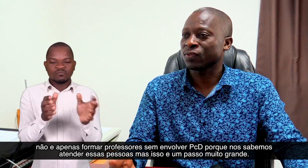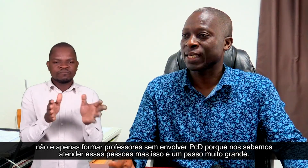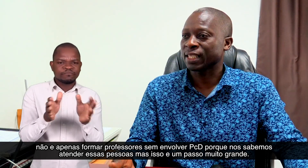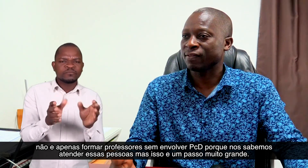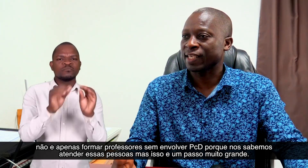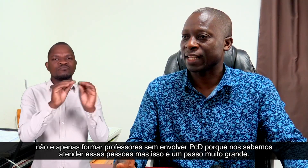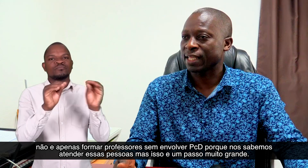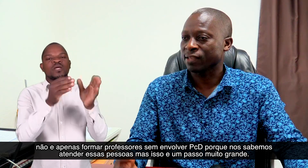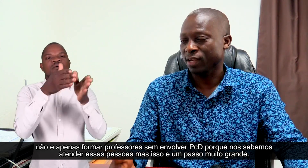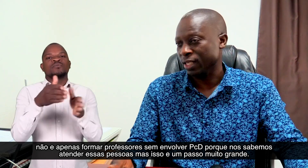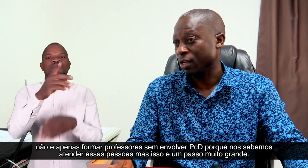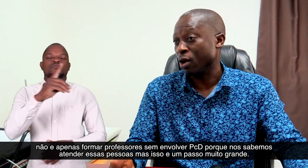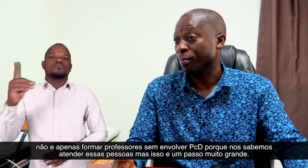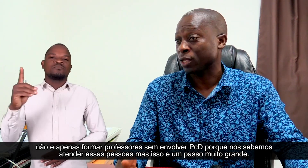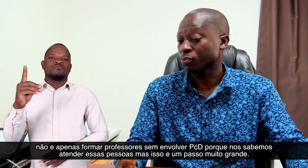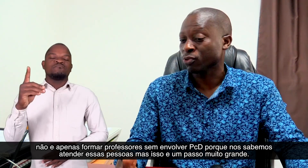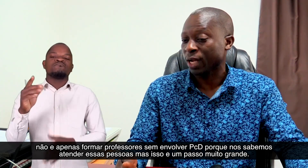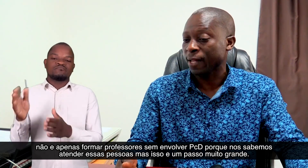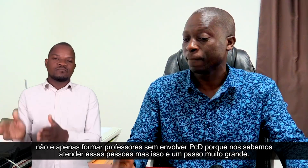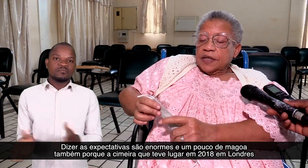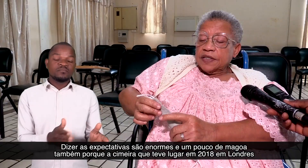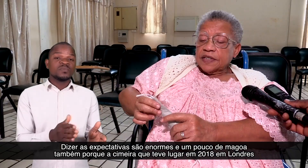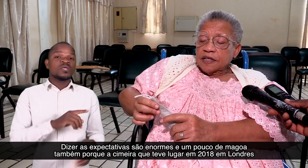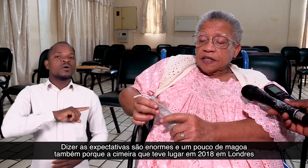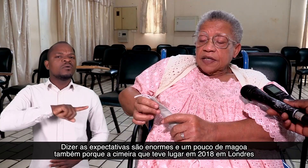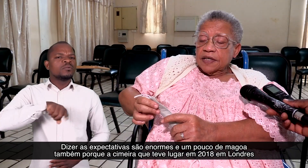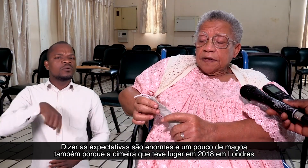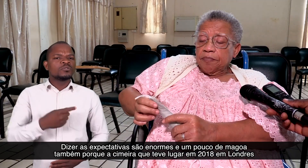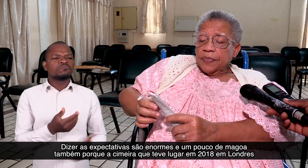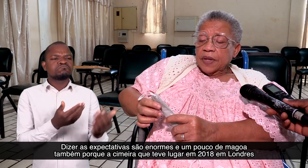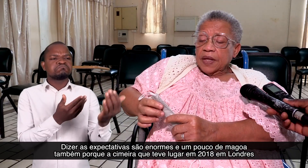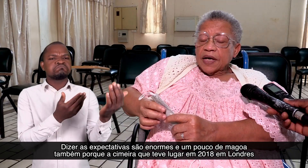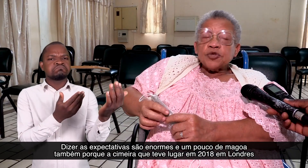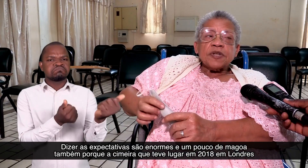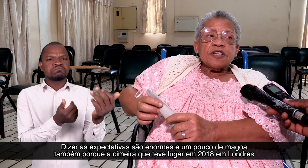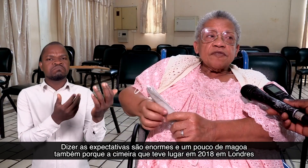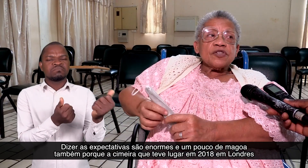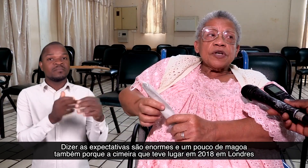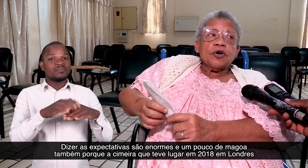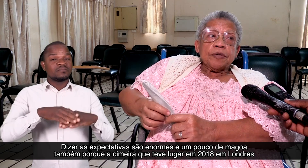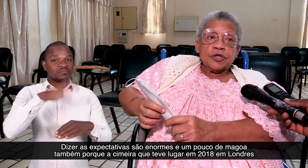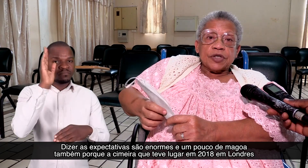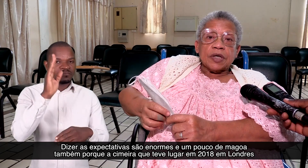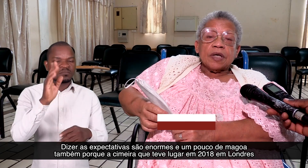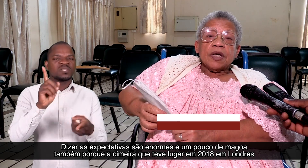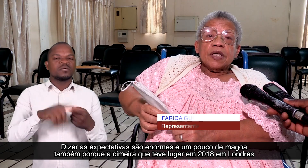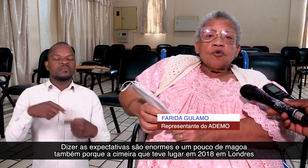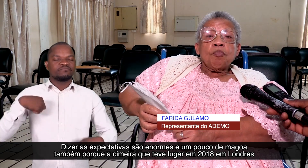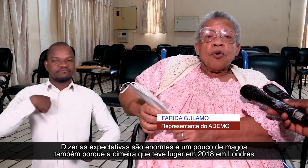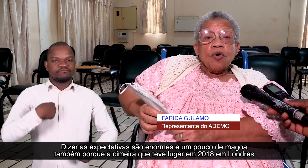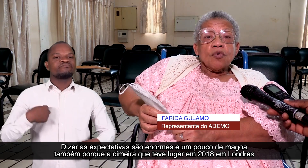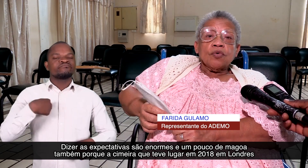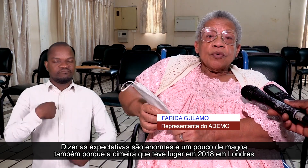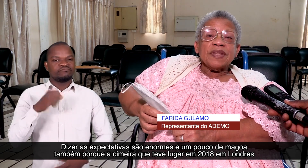pessoas com deficiência devem ser atendidas. Este é um passo muito grande. Dizer que as expectativas são enormes e